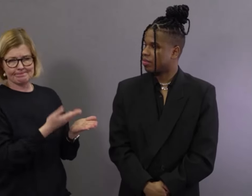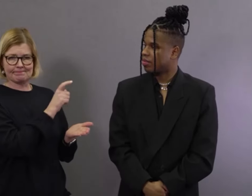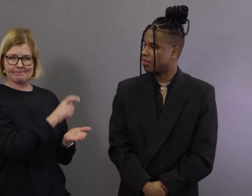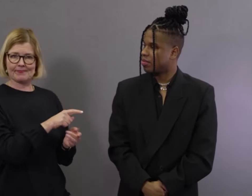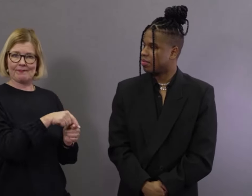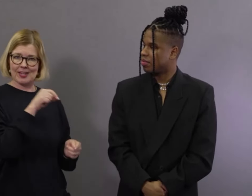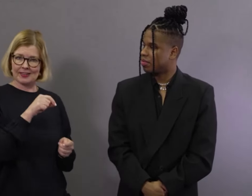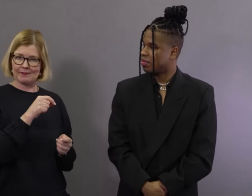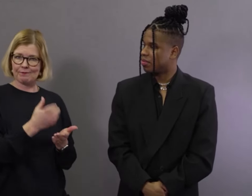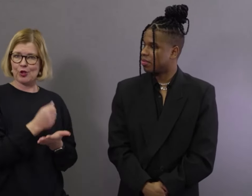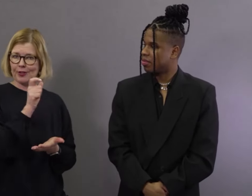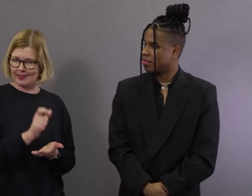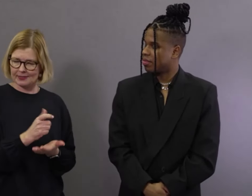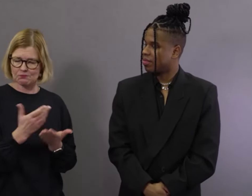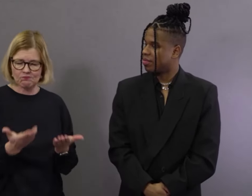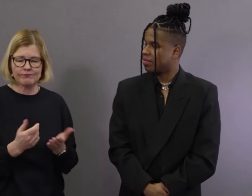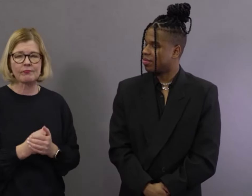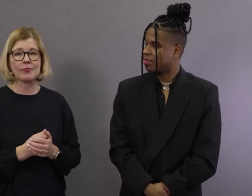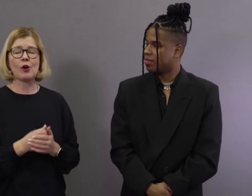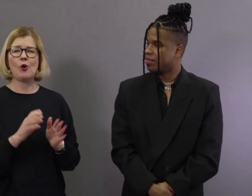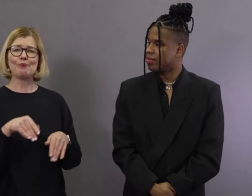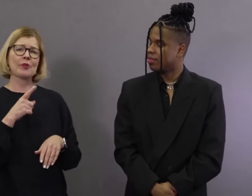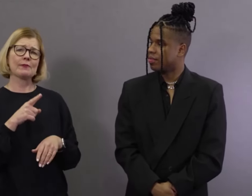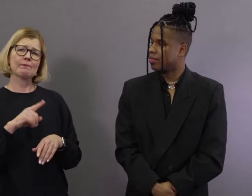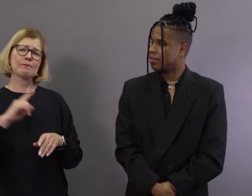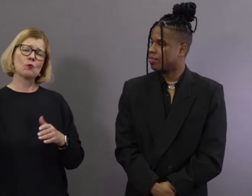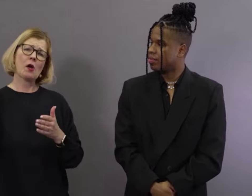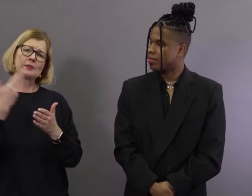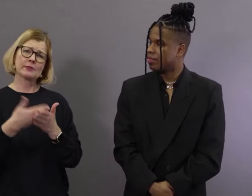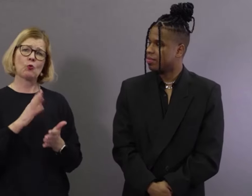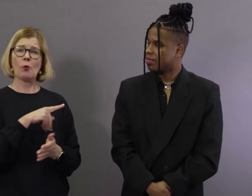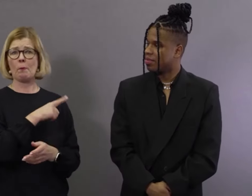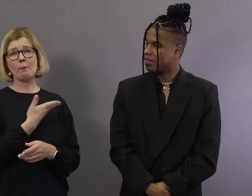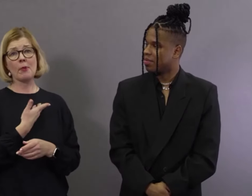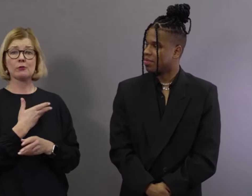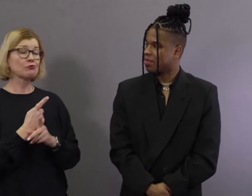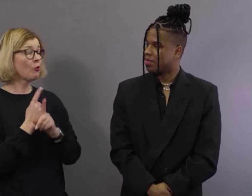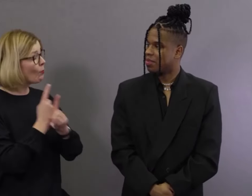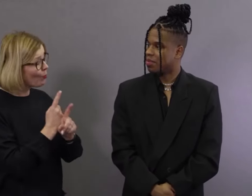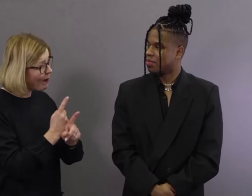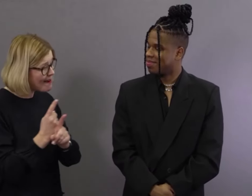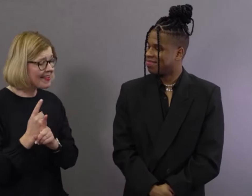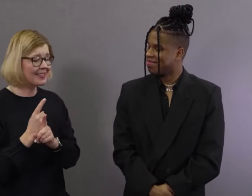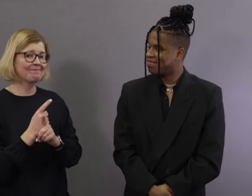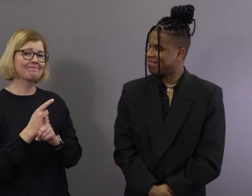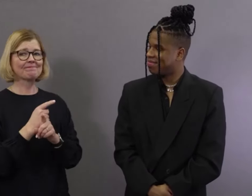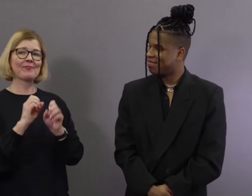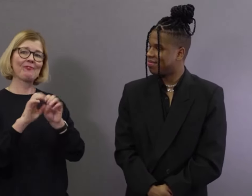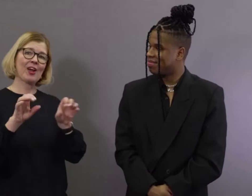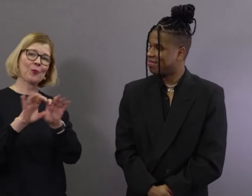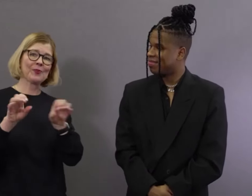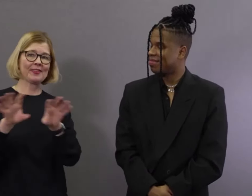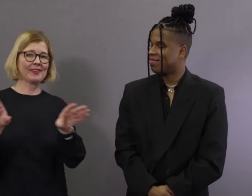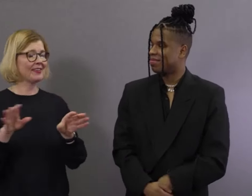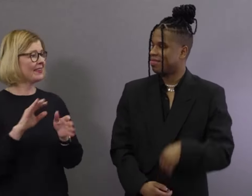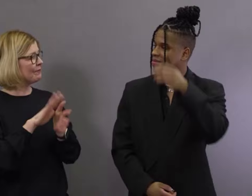suosittu. Ja perusteluina sinun valinnalle tähän palkintoon oli mainittu se, että olet jo